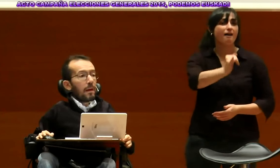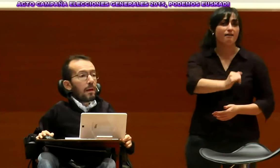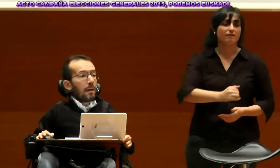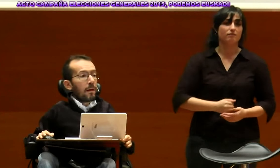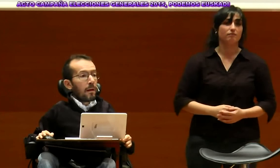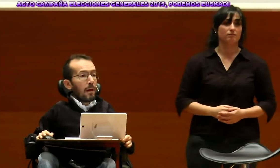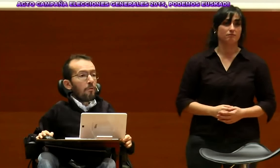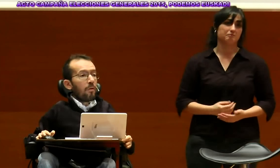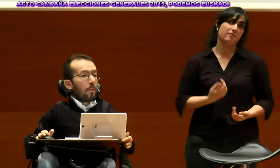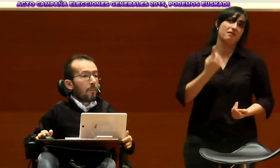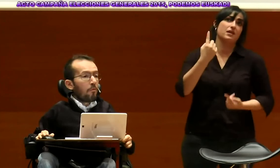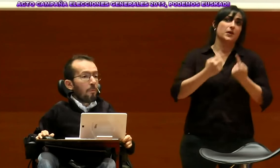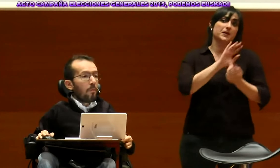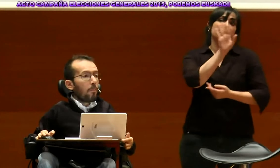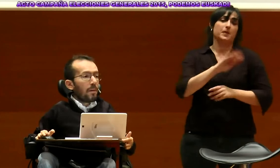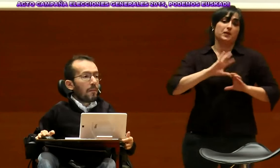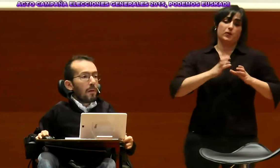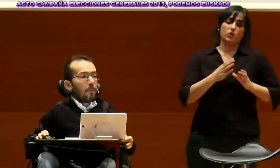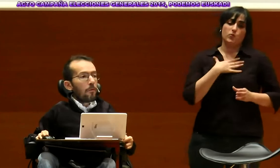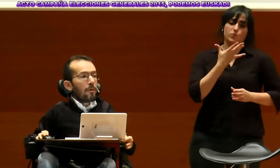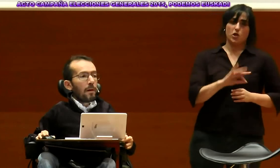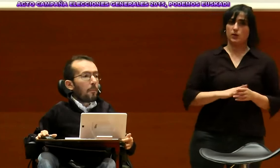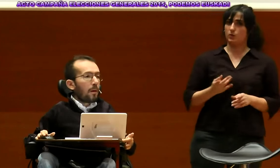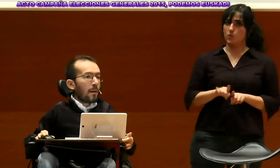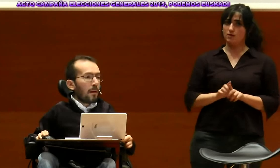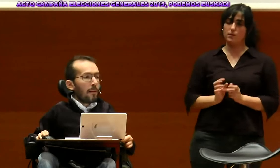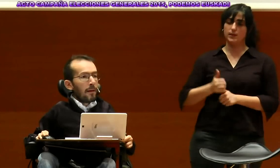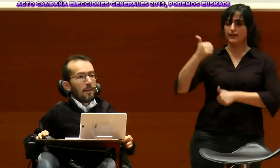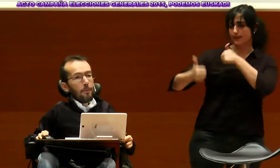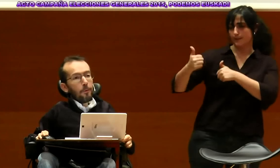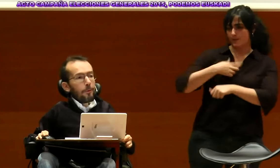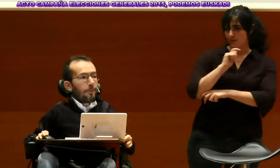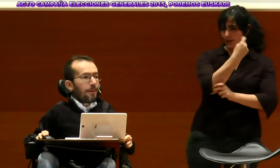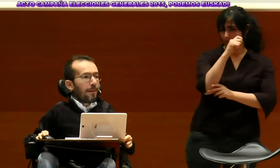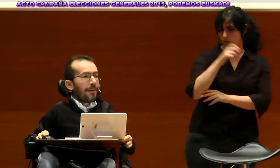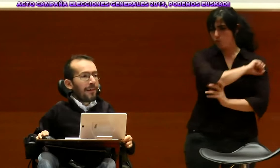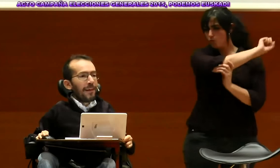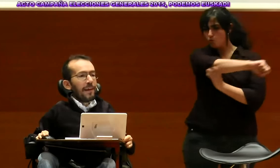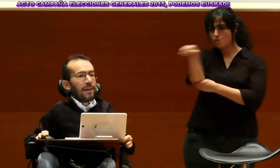parece que los de Podemos somos muy competitivos y queremos ganar a todo